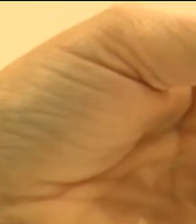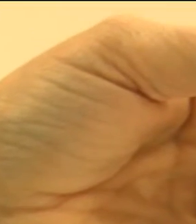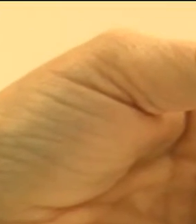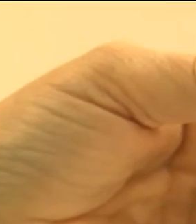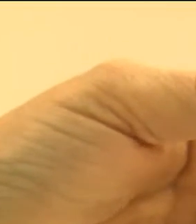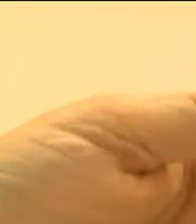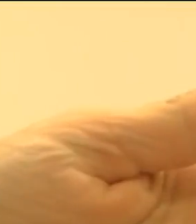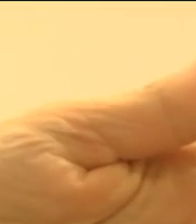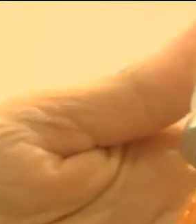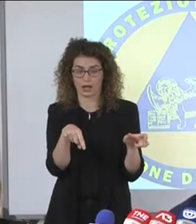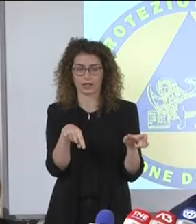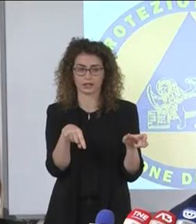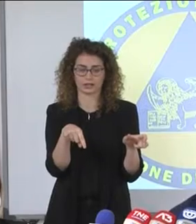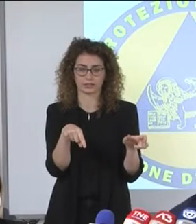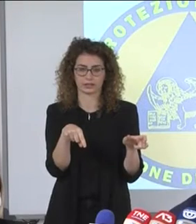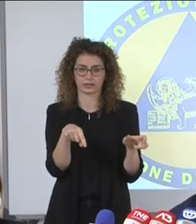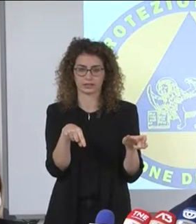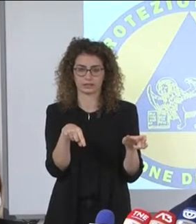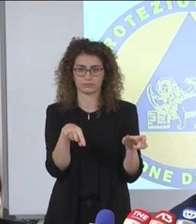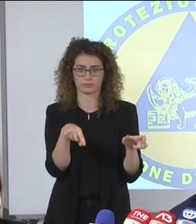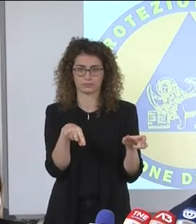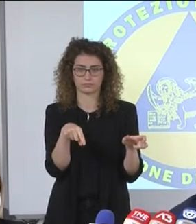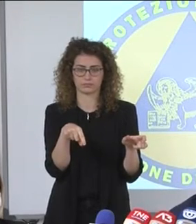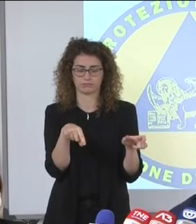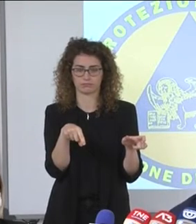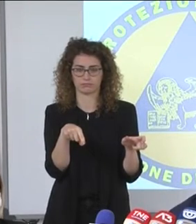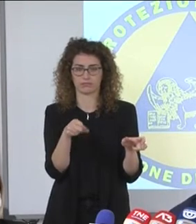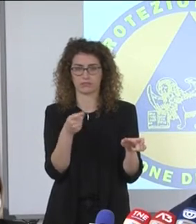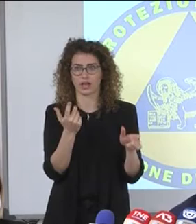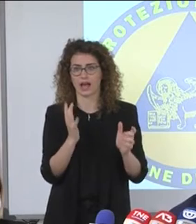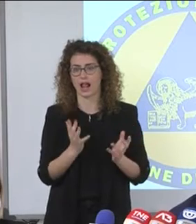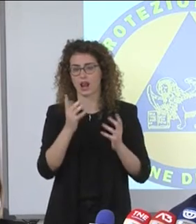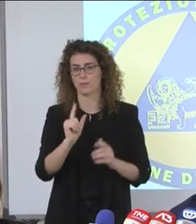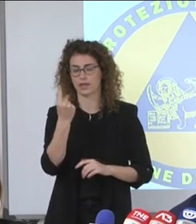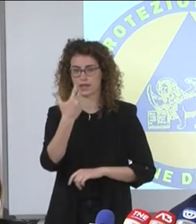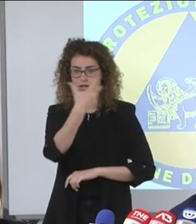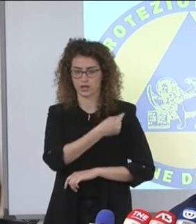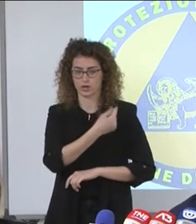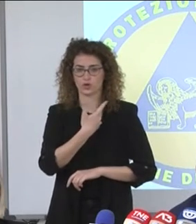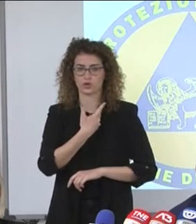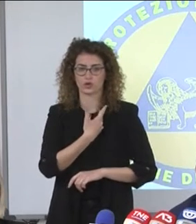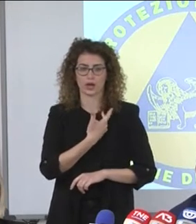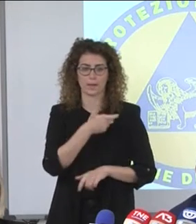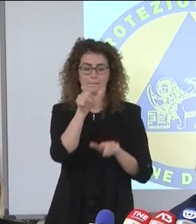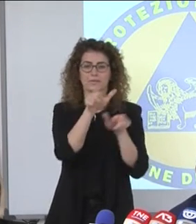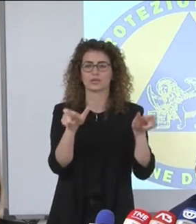Domani raggiungeremo con almeno una dose un Veneto su 2.